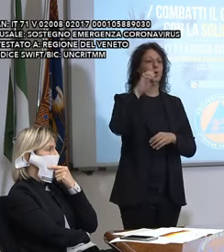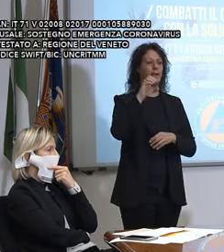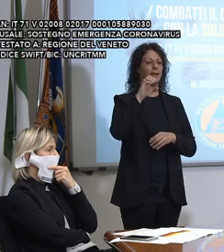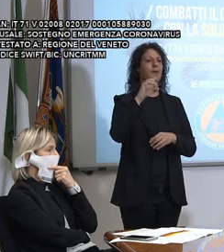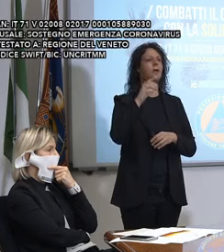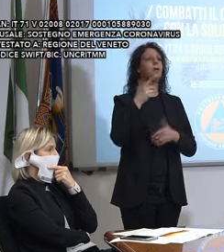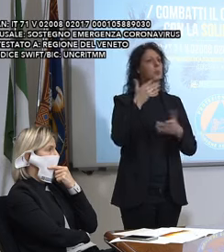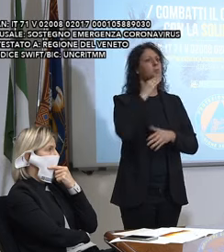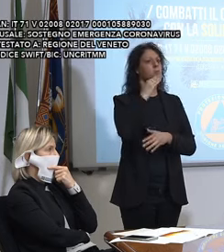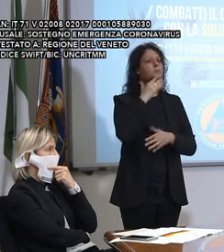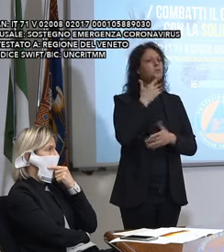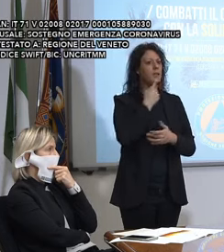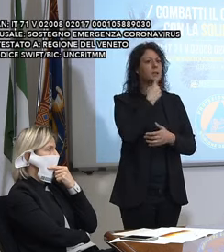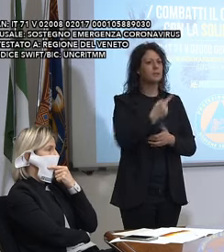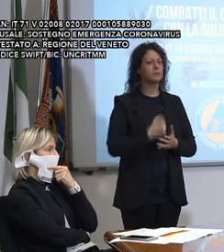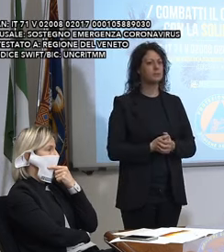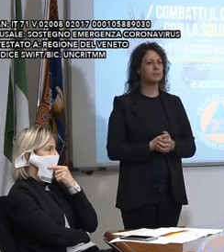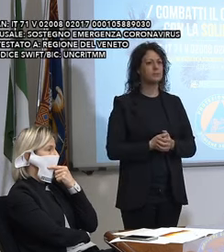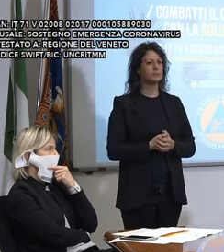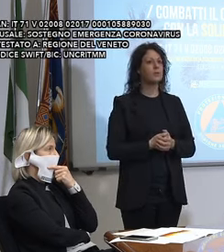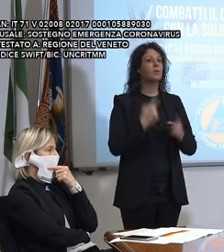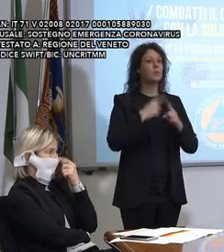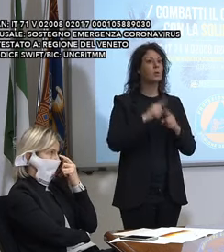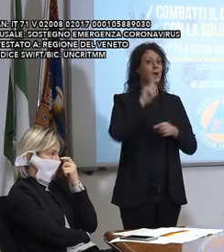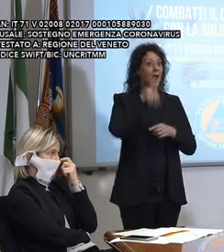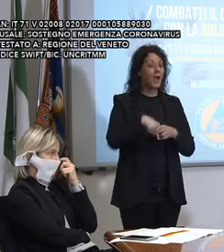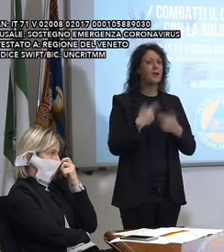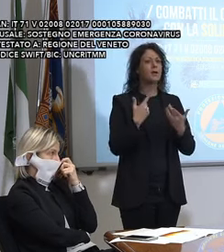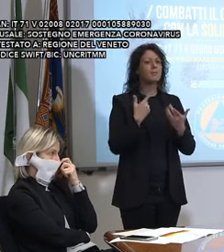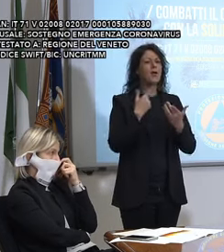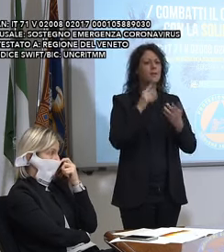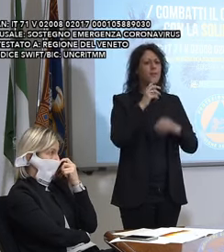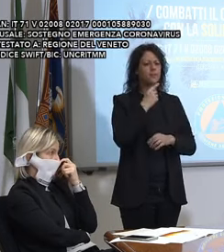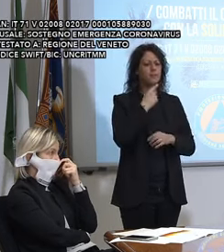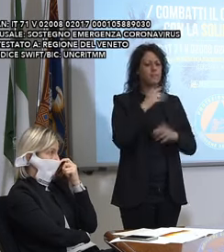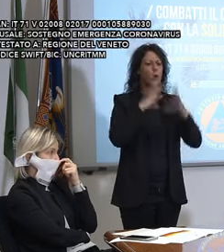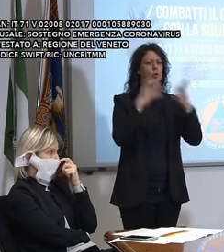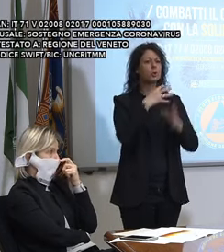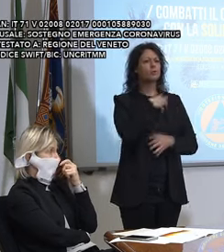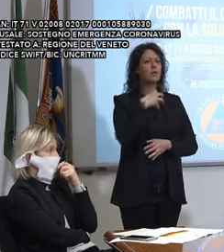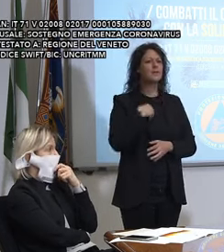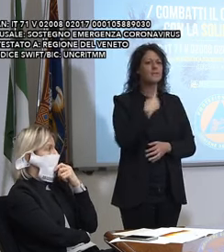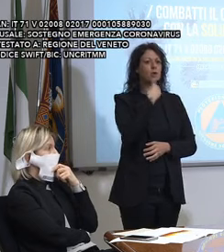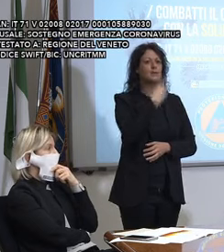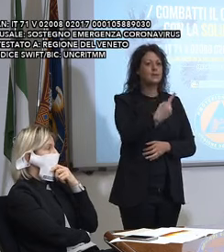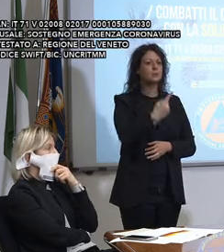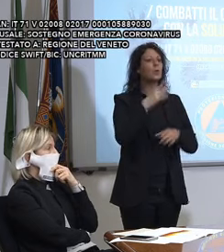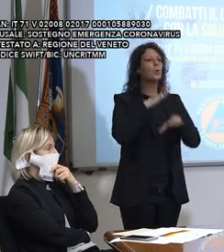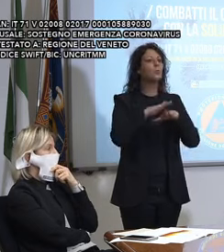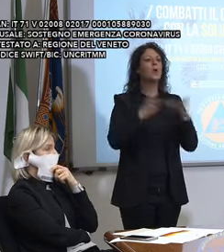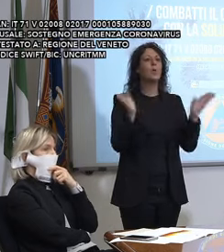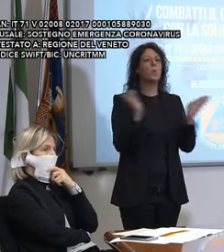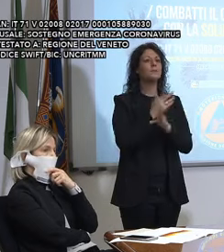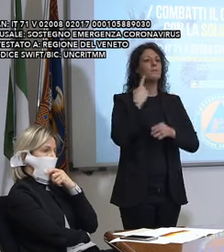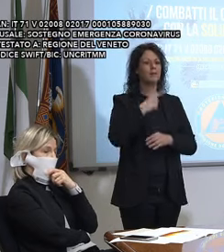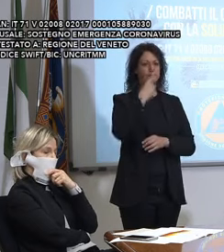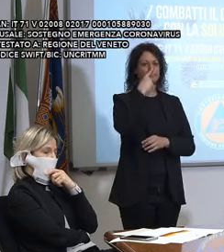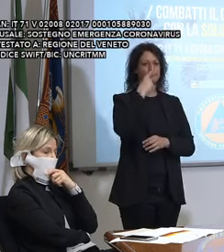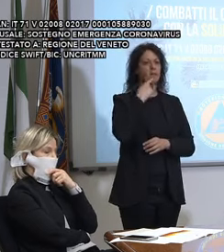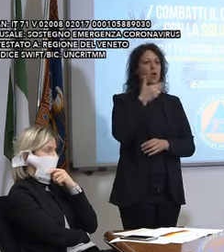che qualsiasi dispositivo che protegge naso e bocca, ma è scritto dal punto di vista scientifico, ha comunque una validità scientifica